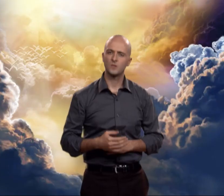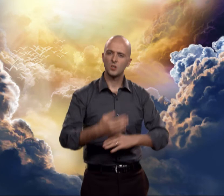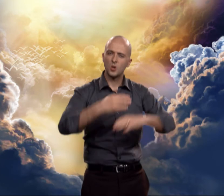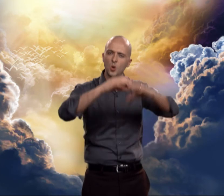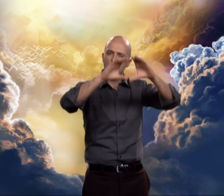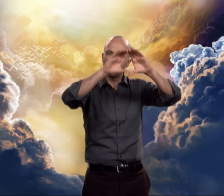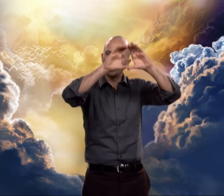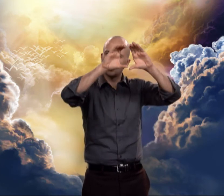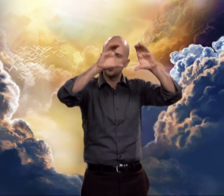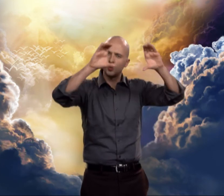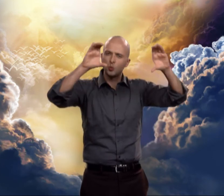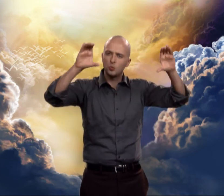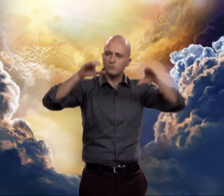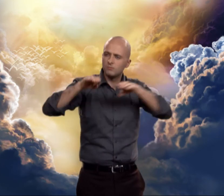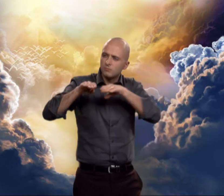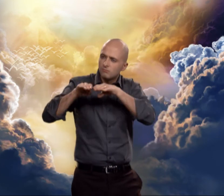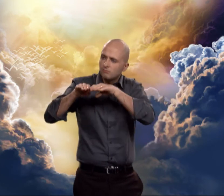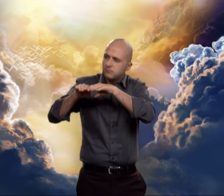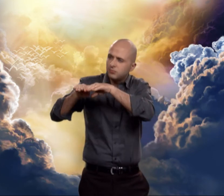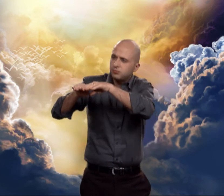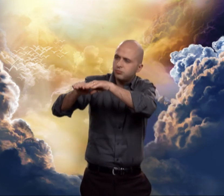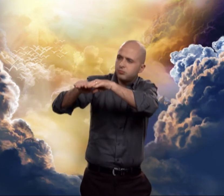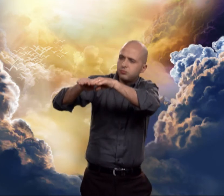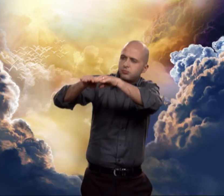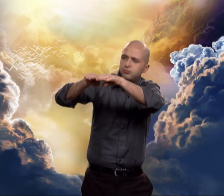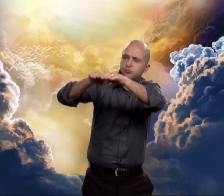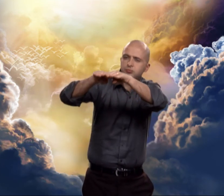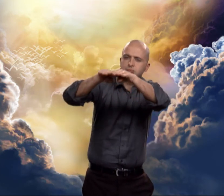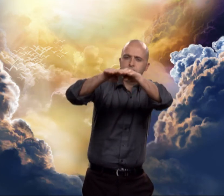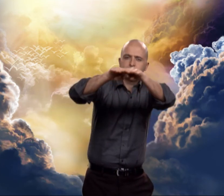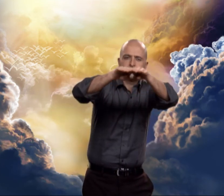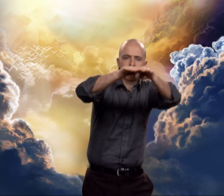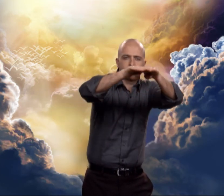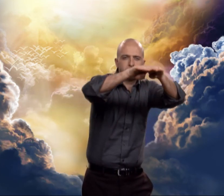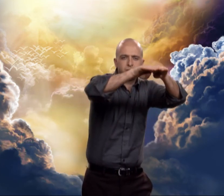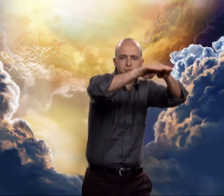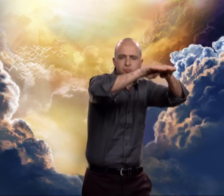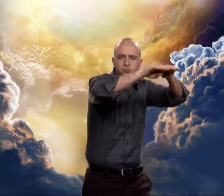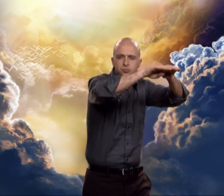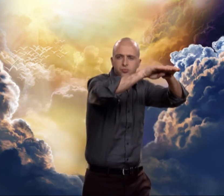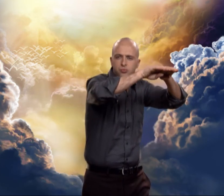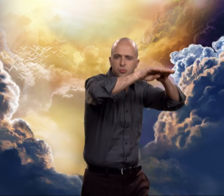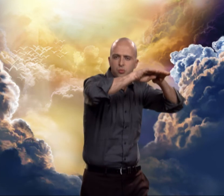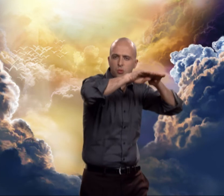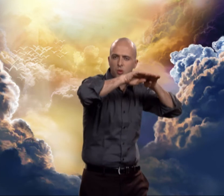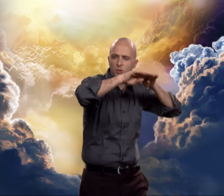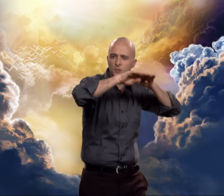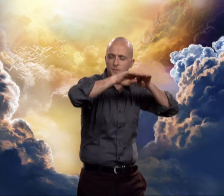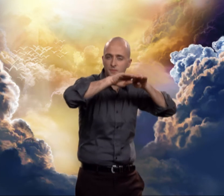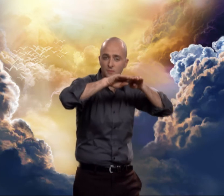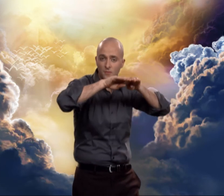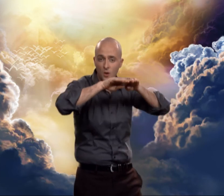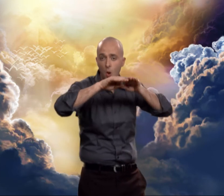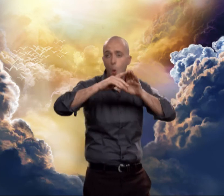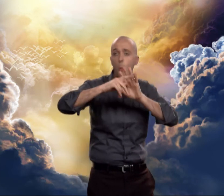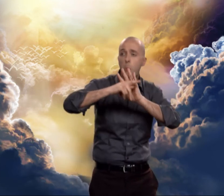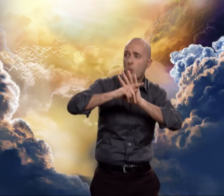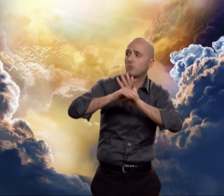Cristo crucificado. Jamais será esquecido que a majestade do céu se humilhou para levantar o ser